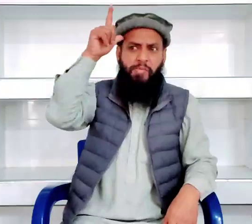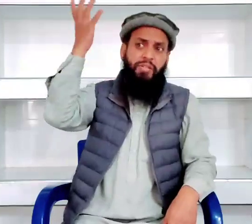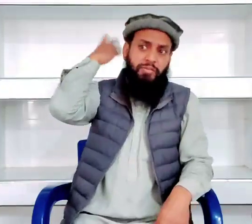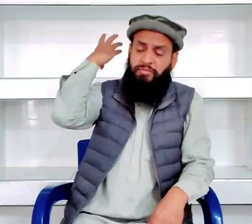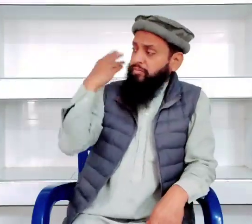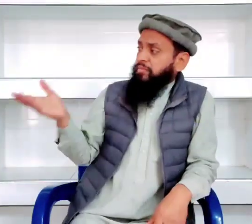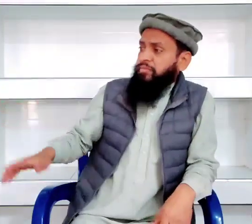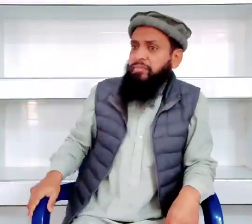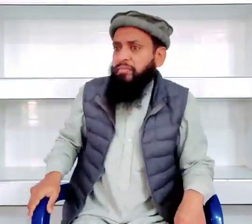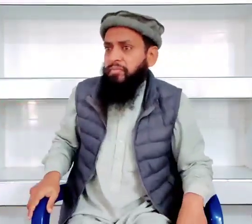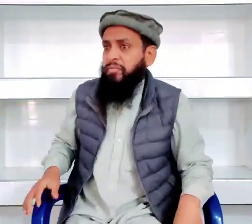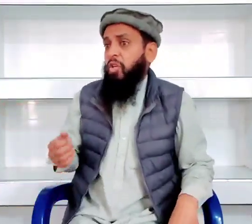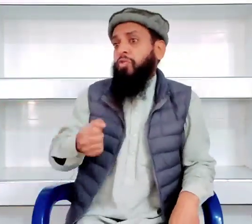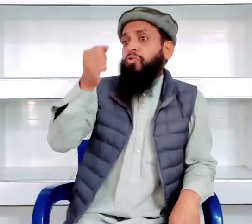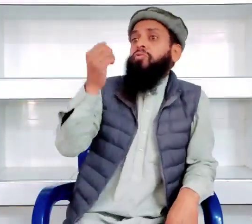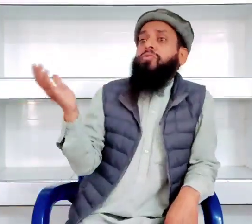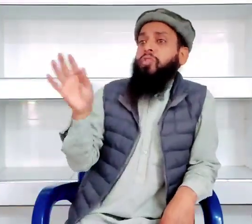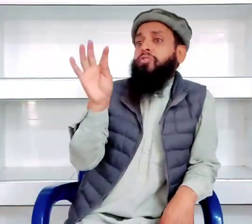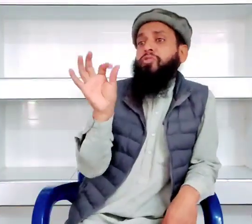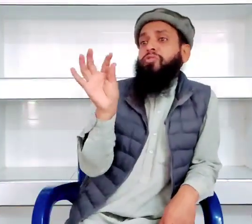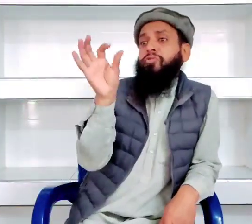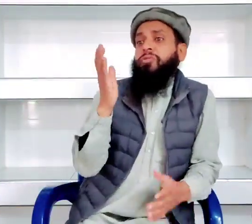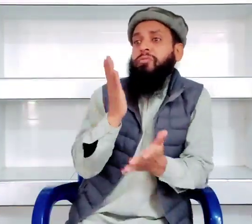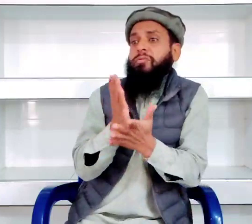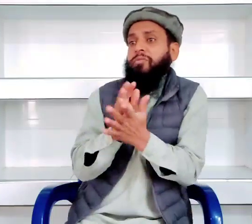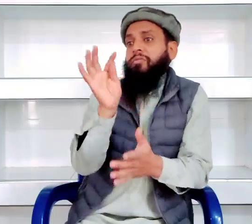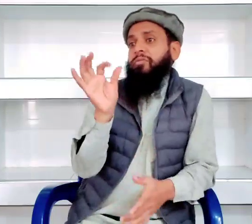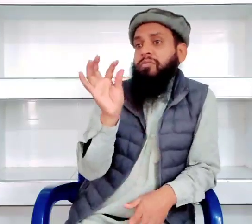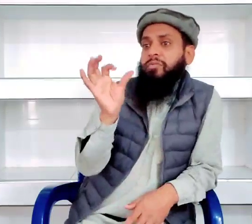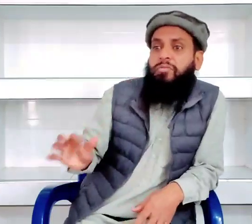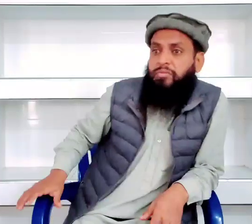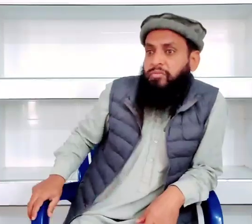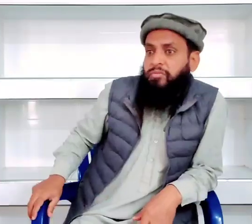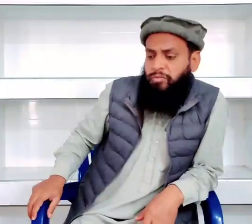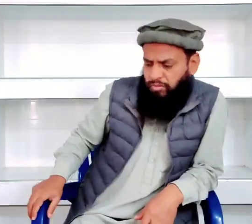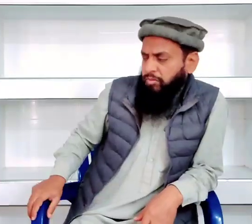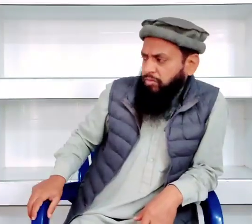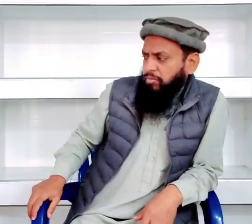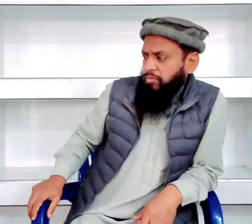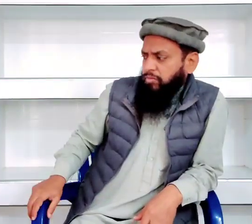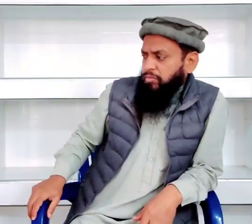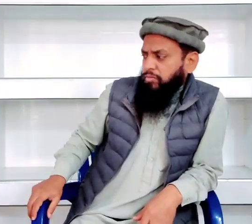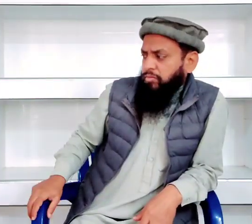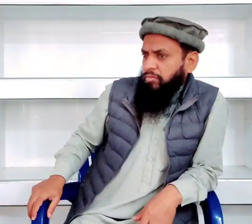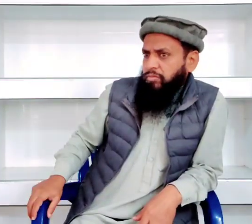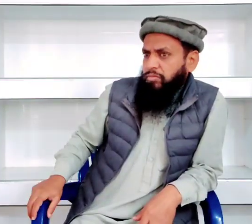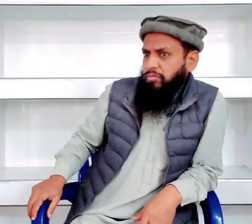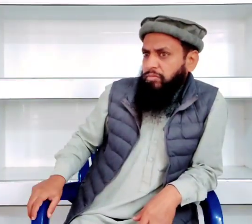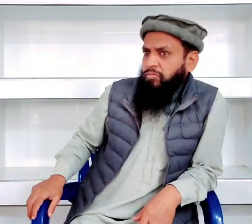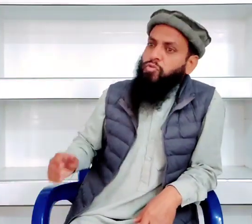ਵਸੱਲਮ ਇਹਦੀ ਸੂਰਤ ਕੀ ਹੈ ਇੱਕ ਬੰਦੇ ਨੇ ਬੱਚੇ ਦਾ ਵਿਆਹ ਕਰਨਾ ਕਸਾਈ ਕੋਲ ਜਾਂਦਾ ਆਂਦਾ ਜਨਾਬ ਮੇਰੇ ਕੋਲ ਇਹ ਕੱਟਾ